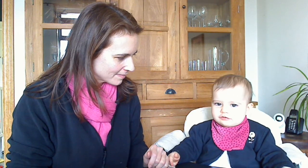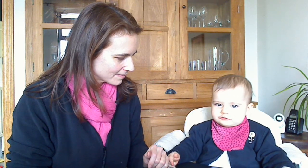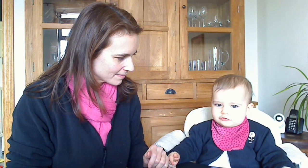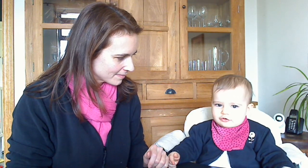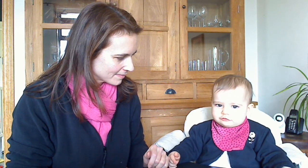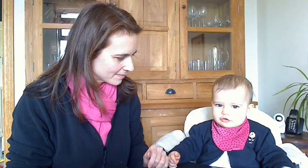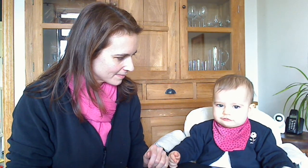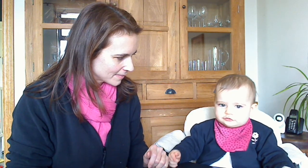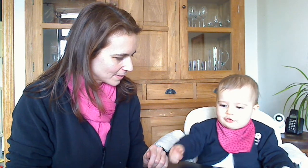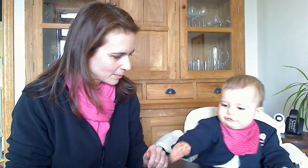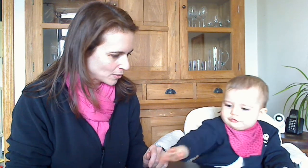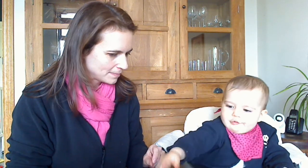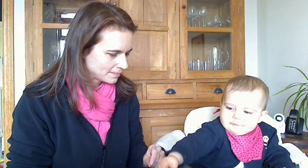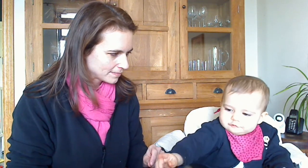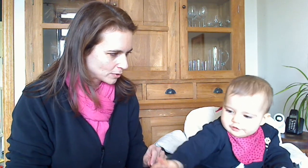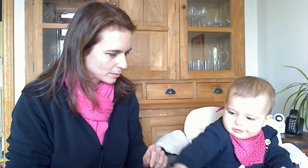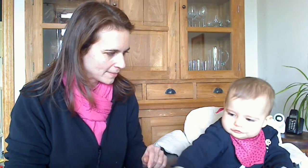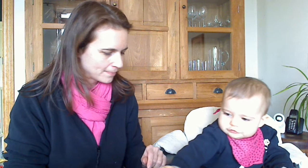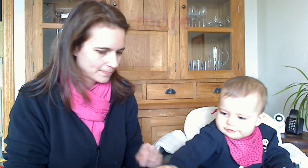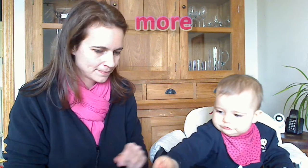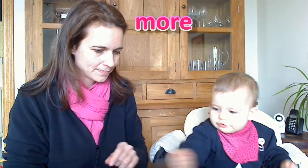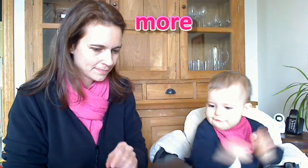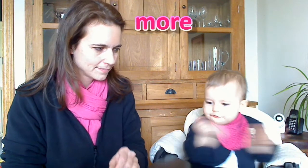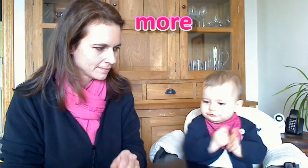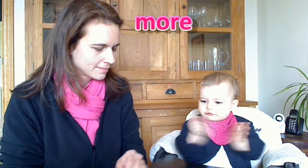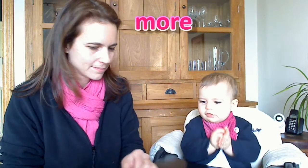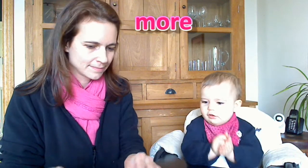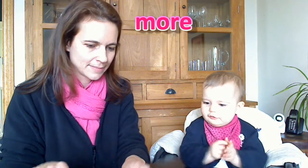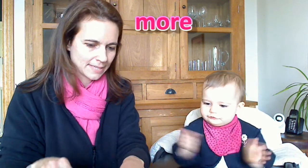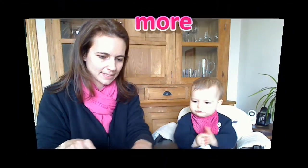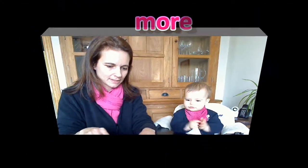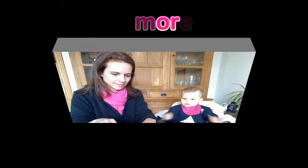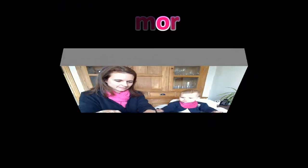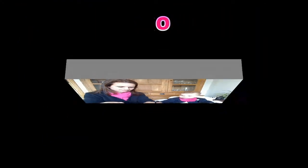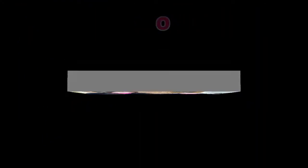You want more? Willst du mehr? Mehr, hier kommt mehr.